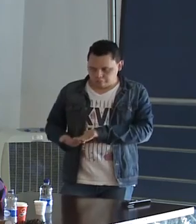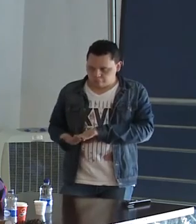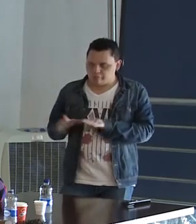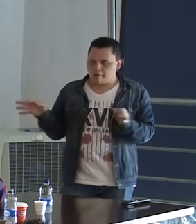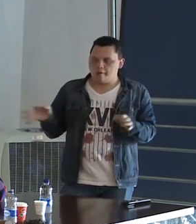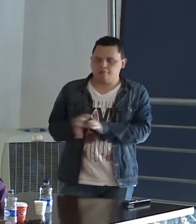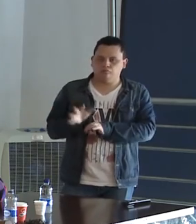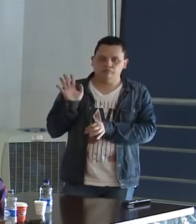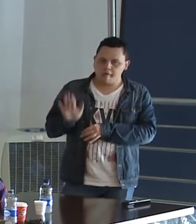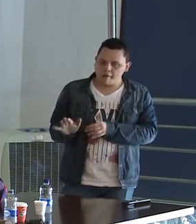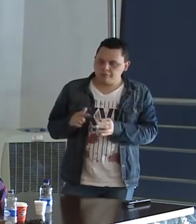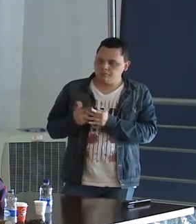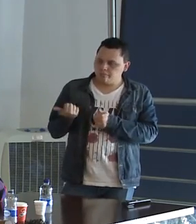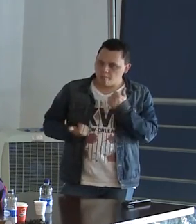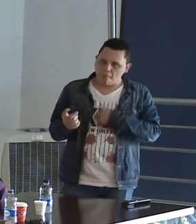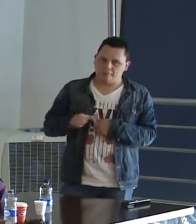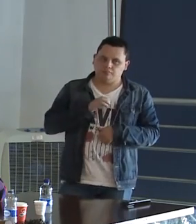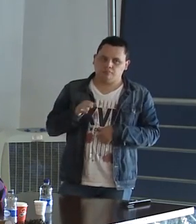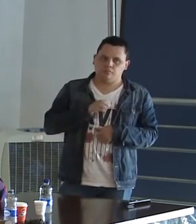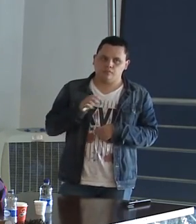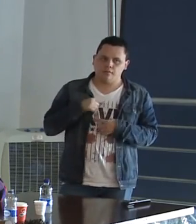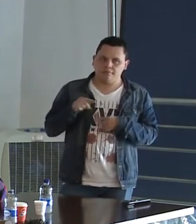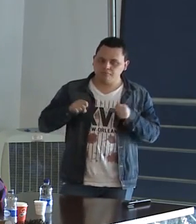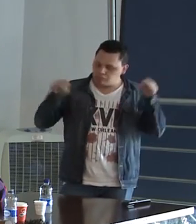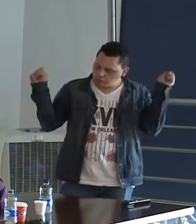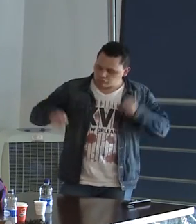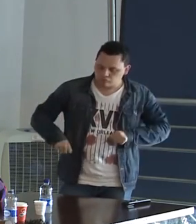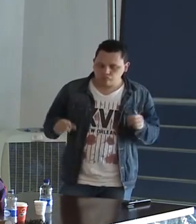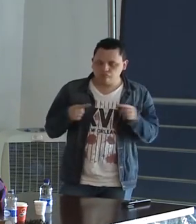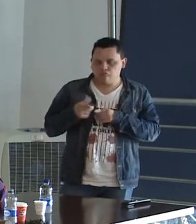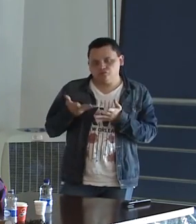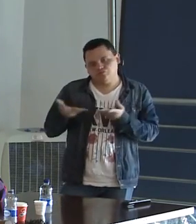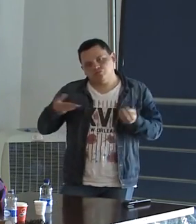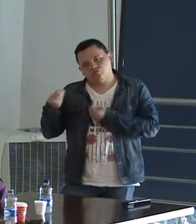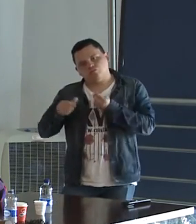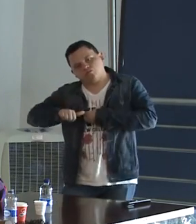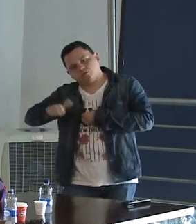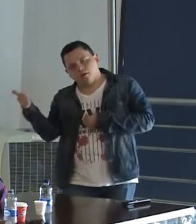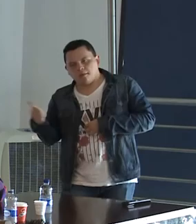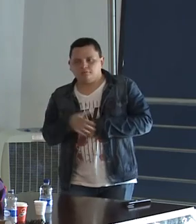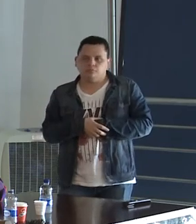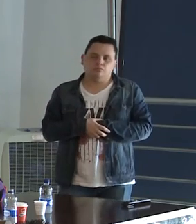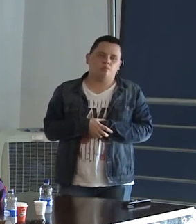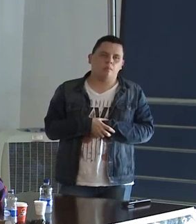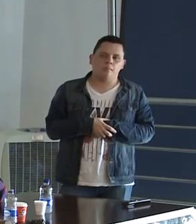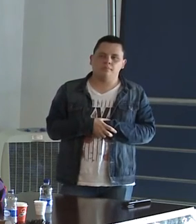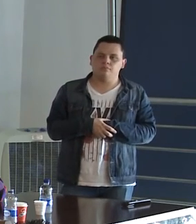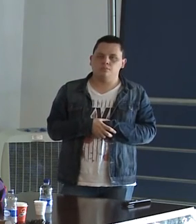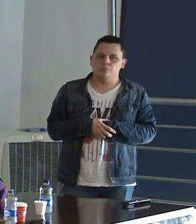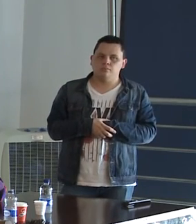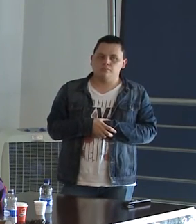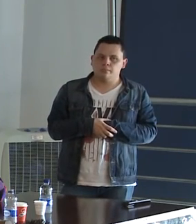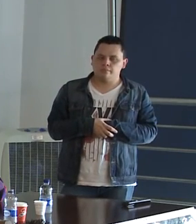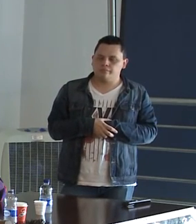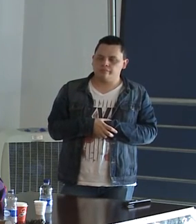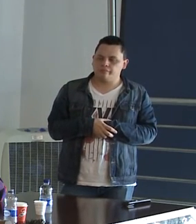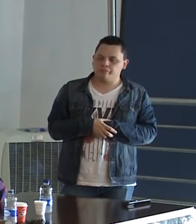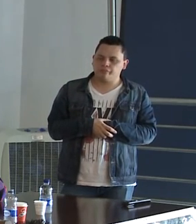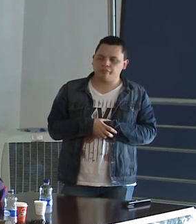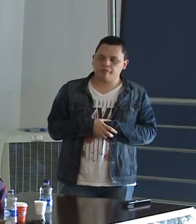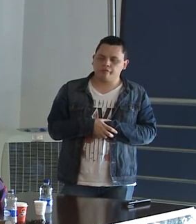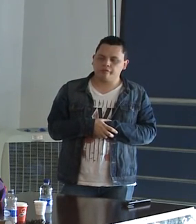estas características, ¿no es cierto?, que permita hacer otra cosa. Muy bien, mire, veo